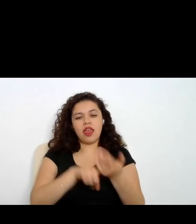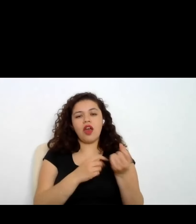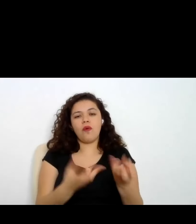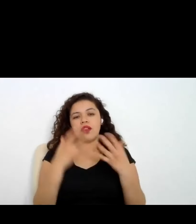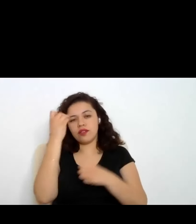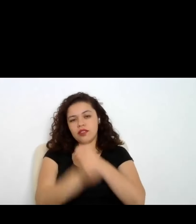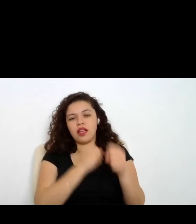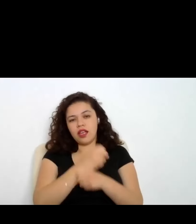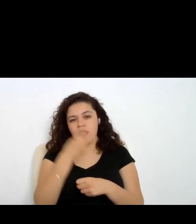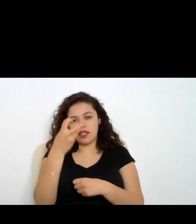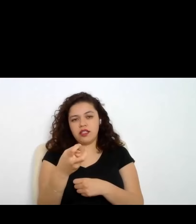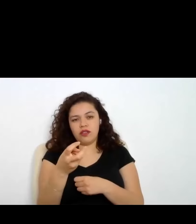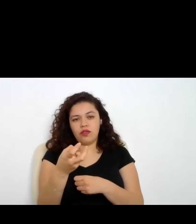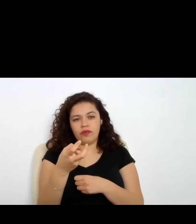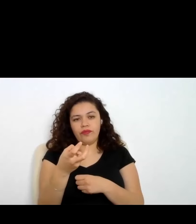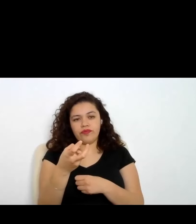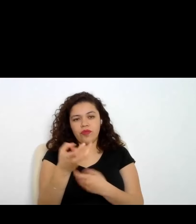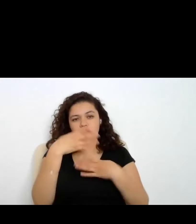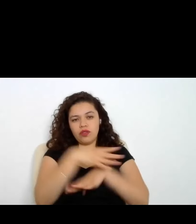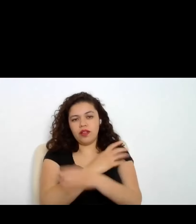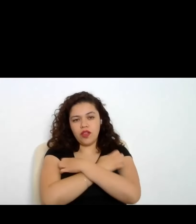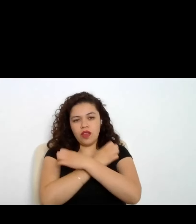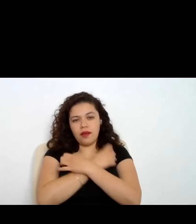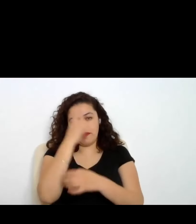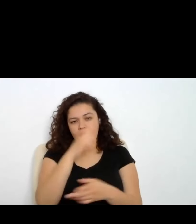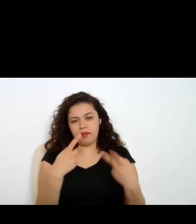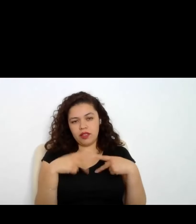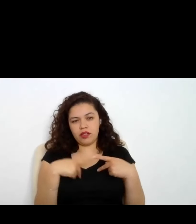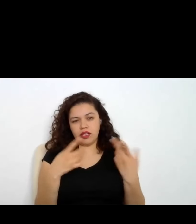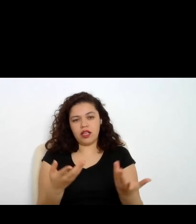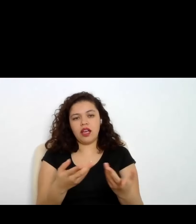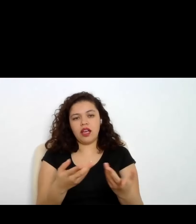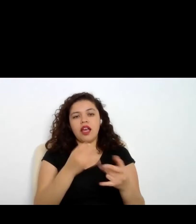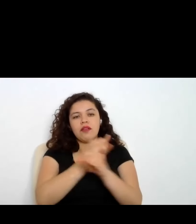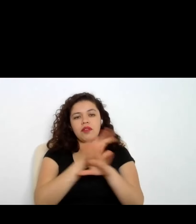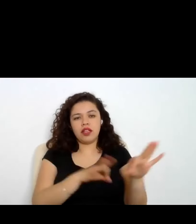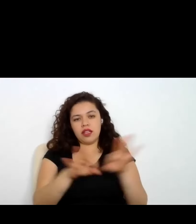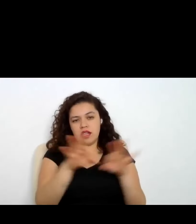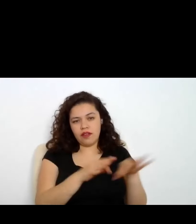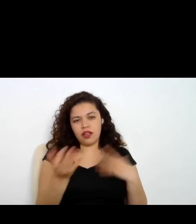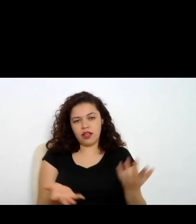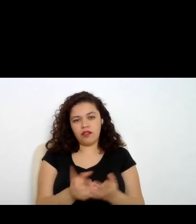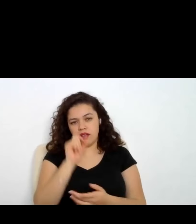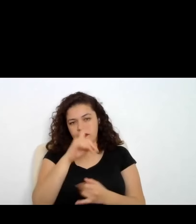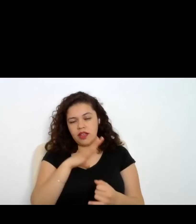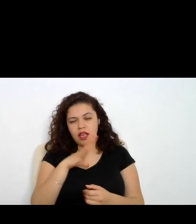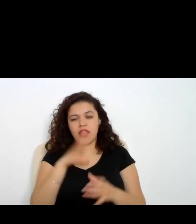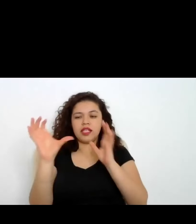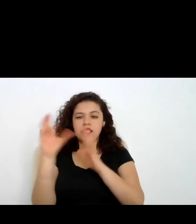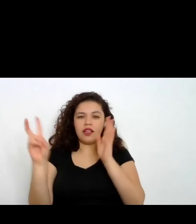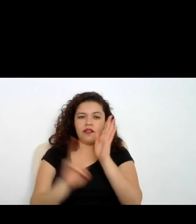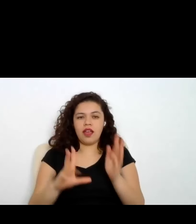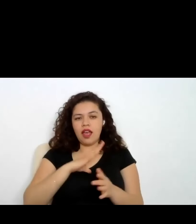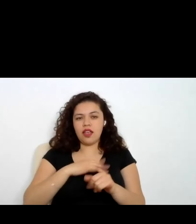todos estos datos acerca de la educación de una persona. Datos laborales, pues igual en un currículum, por ejemplo, pues tenemos